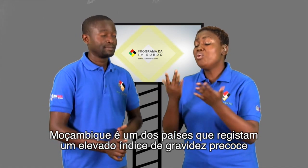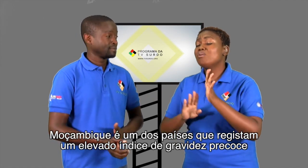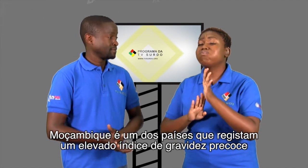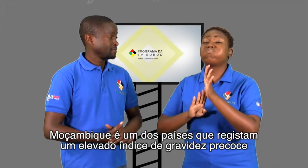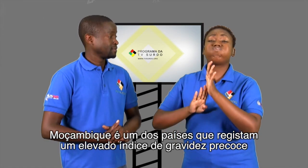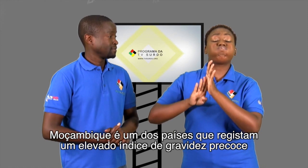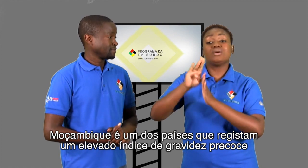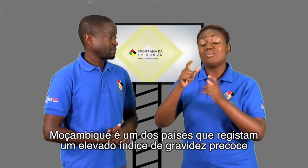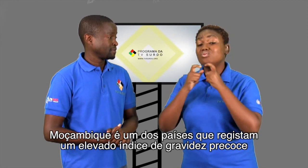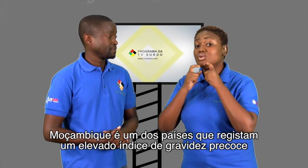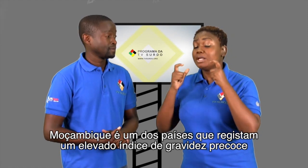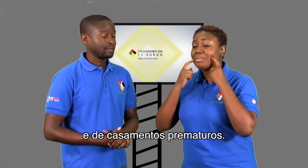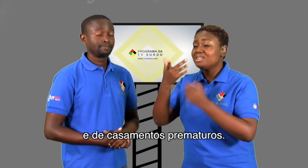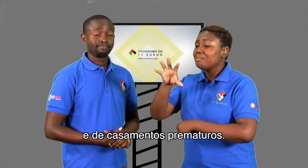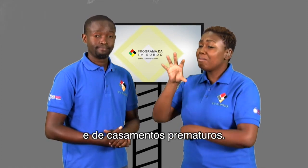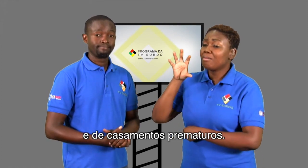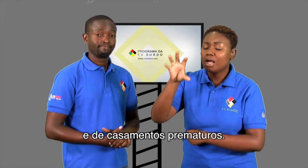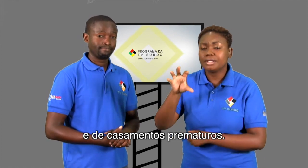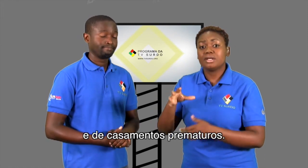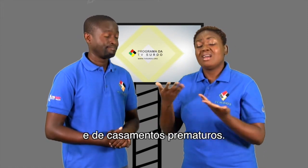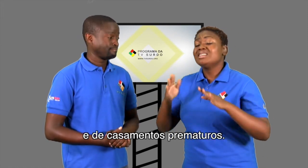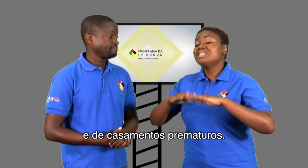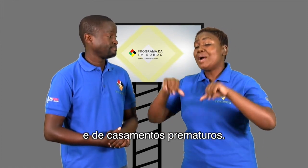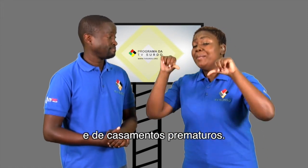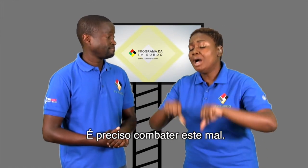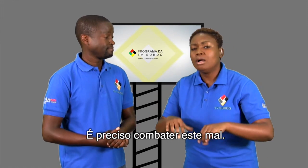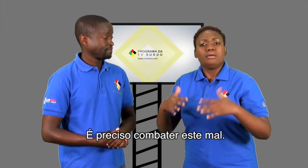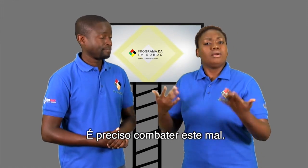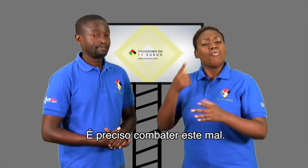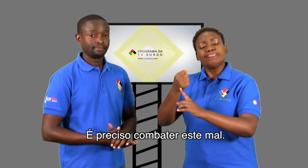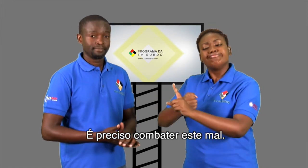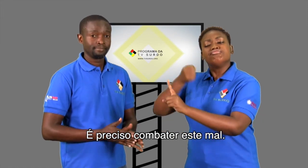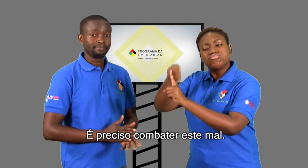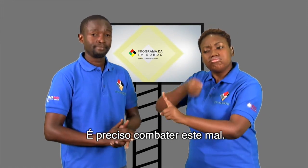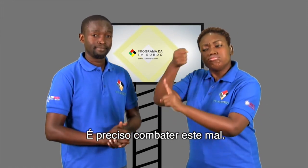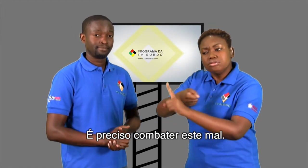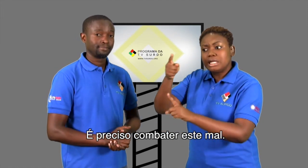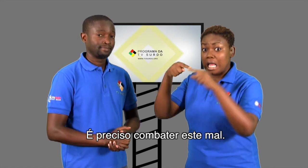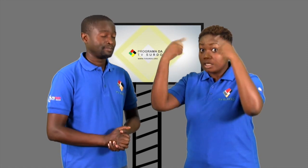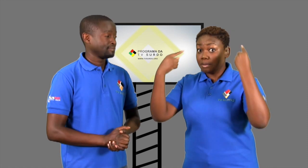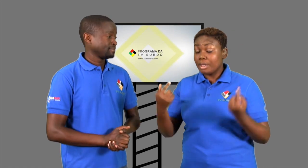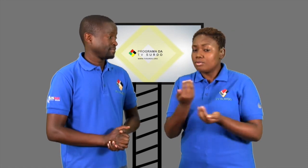elevado índice de gravidez precoce e de casamentos prematuros. É preciso combater este mal.